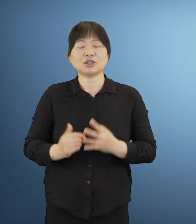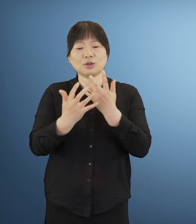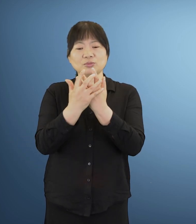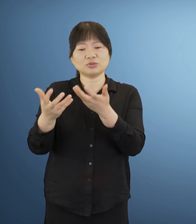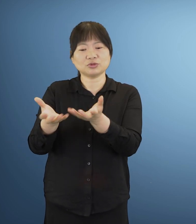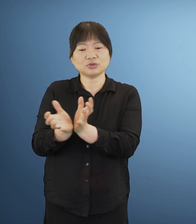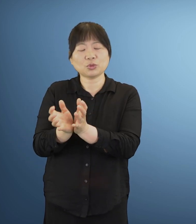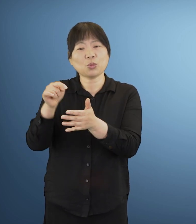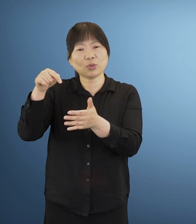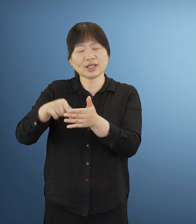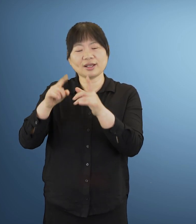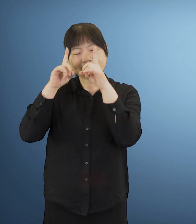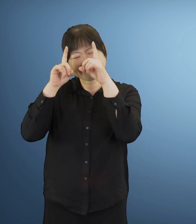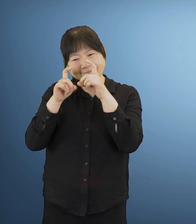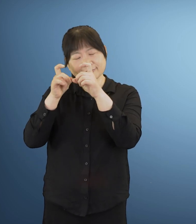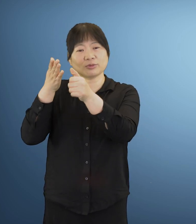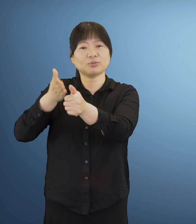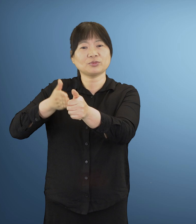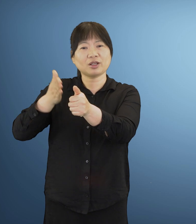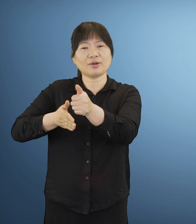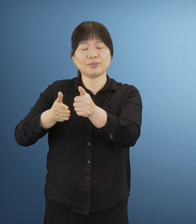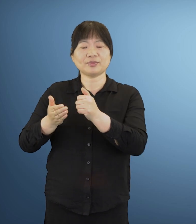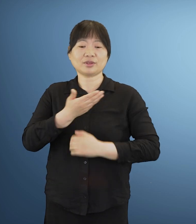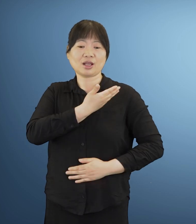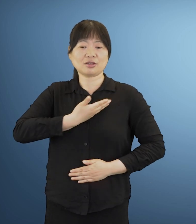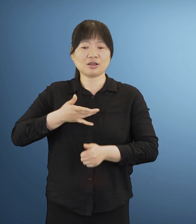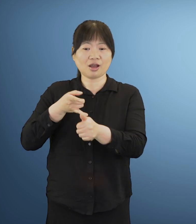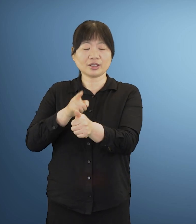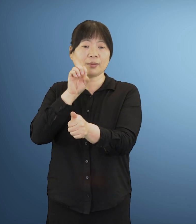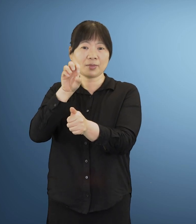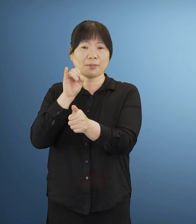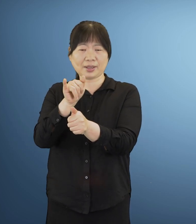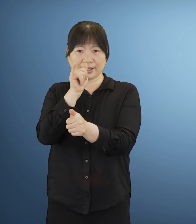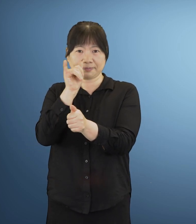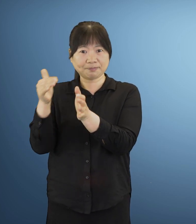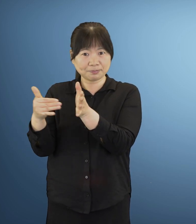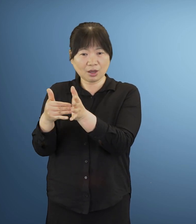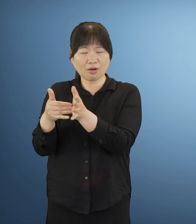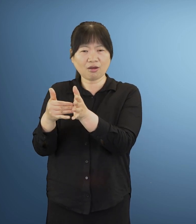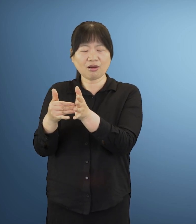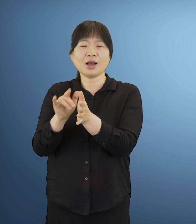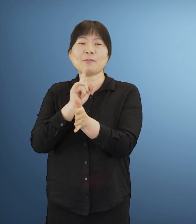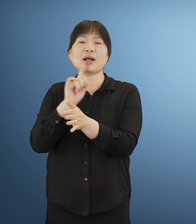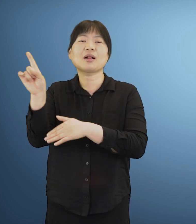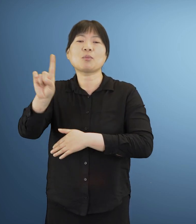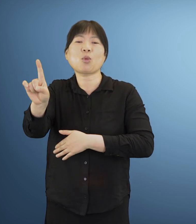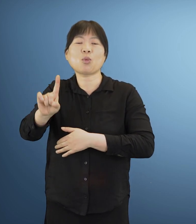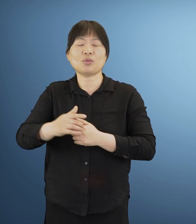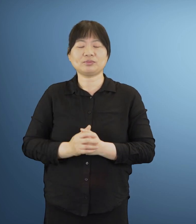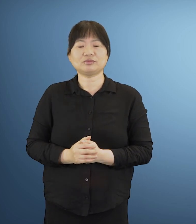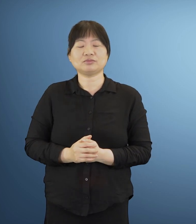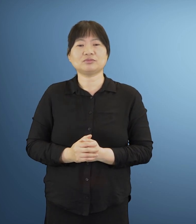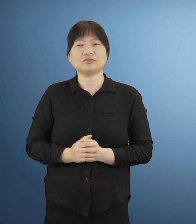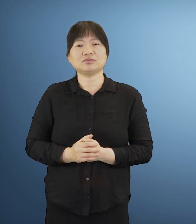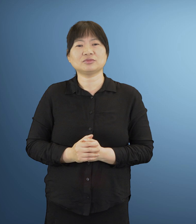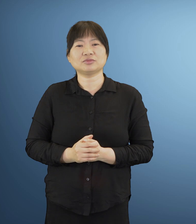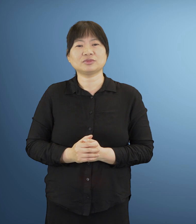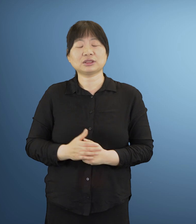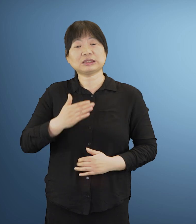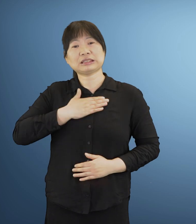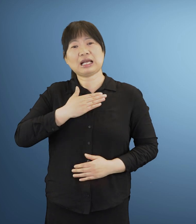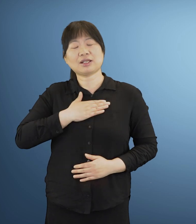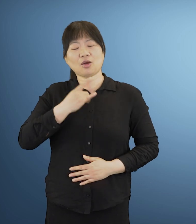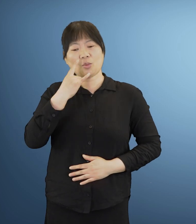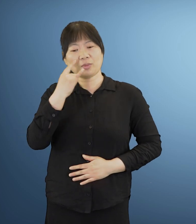머릿속에 찍어 놓으세요. 사진으로. 제자들을 가르치시면서 이렇게 말씀하셨어요. 이르시되